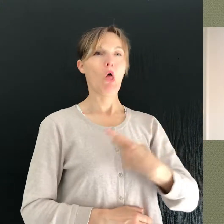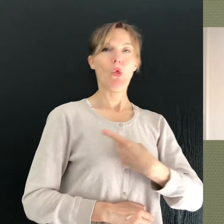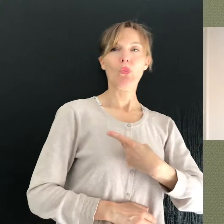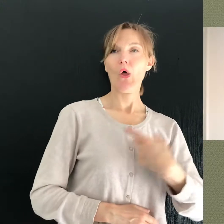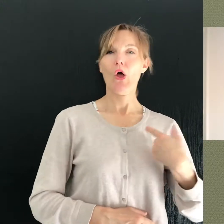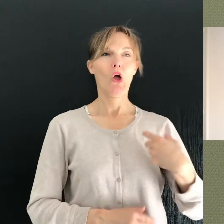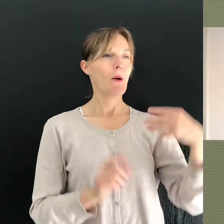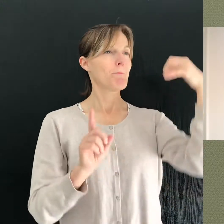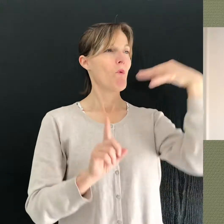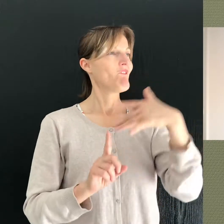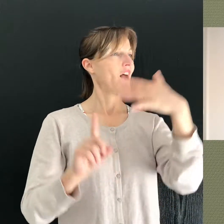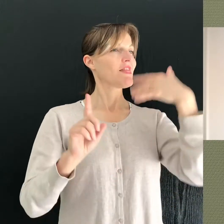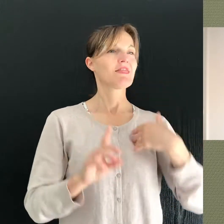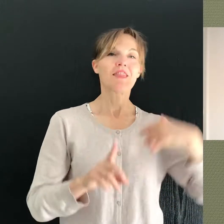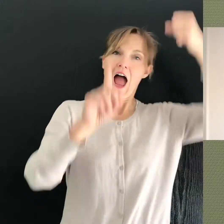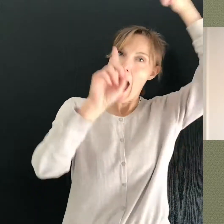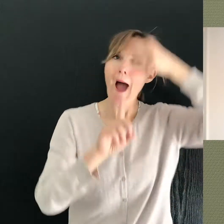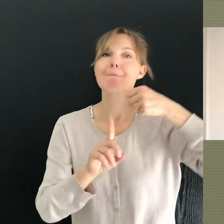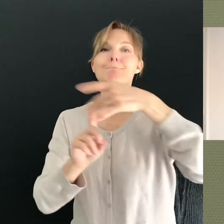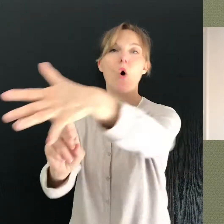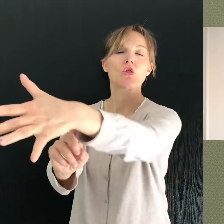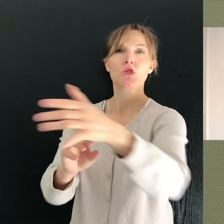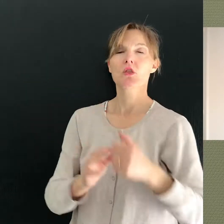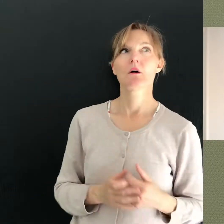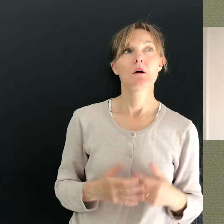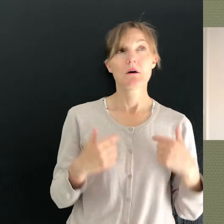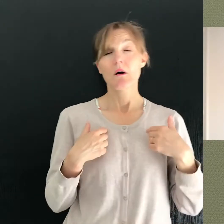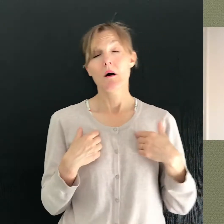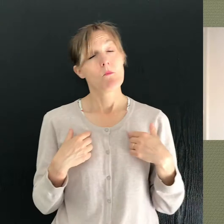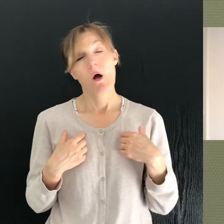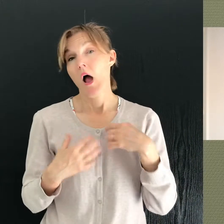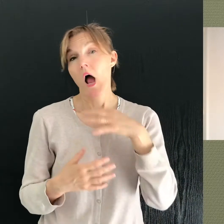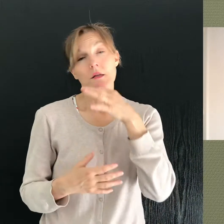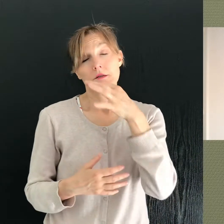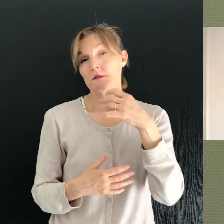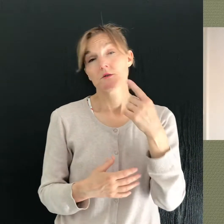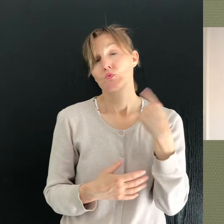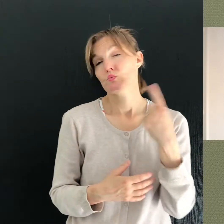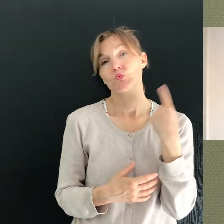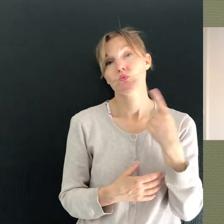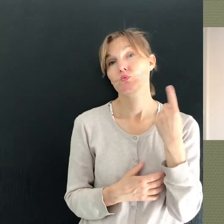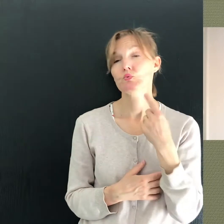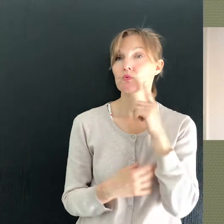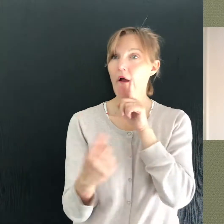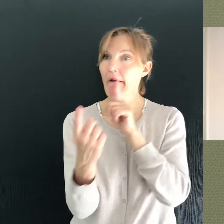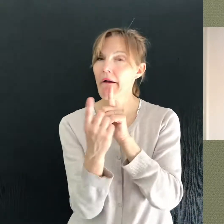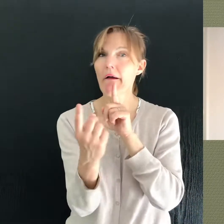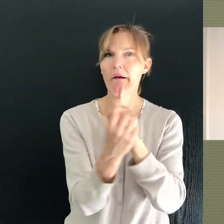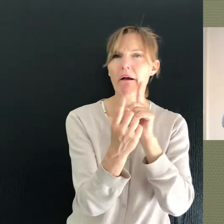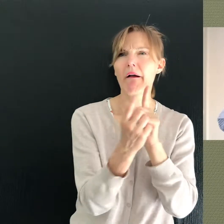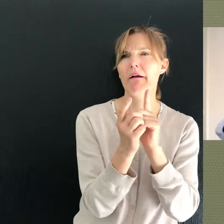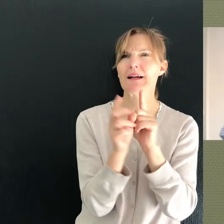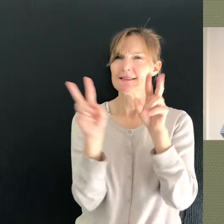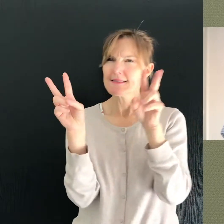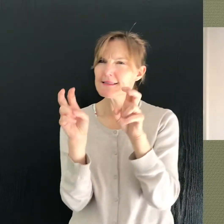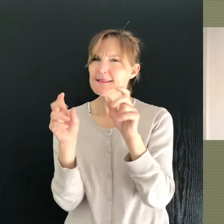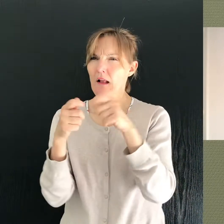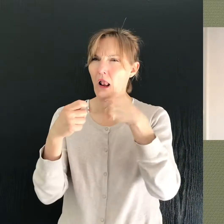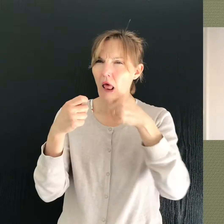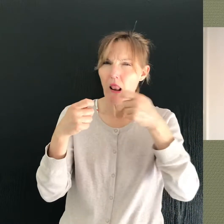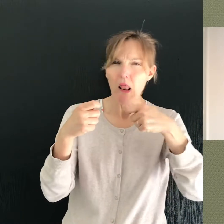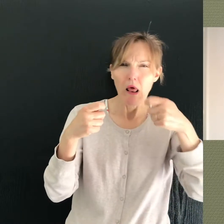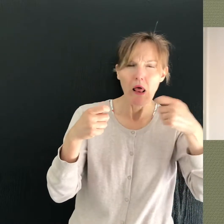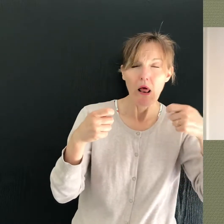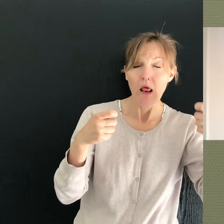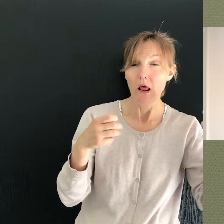docteurs, prophètes, apôtres. Je n'ai d'ailleurs jamais cessé de rencontrer des hommes avec des titres à rallonge, qui